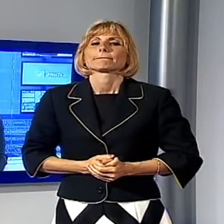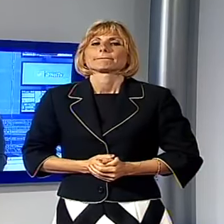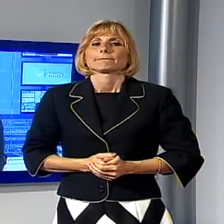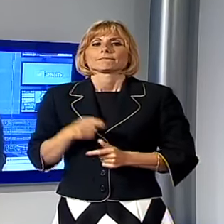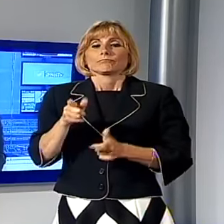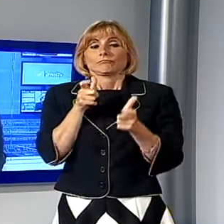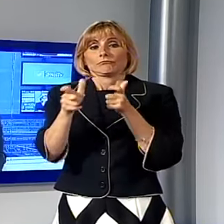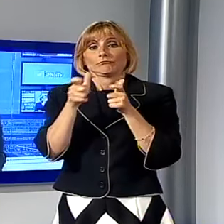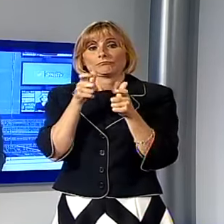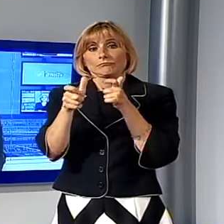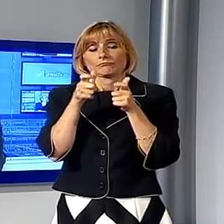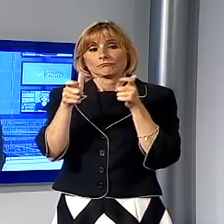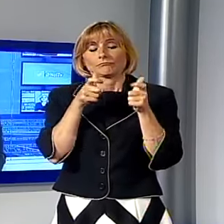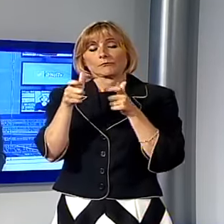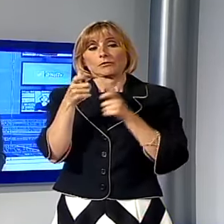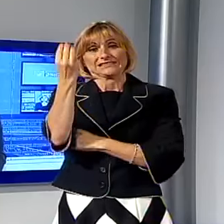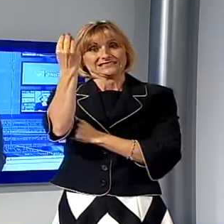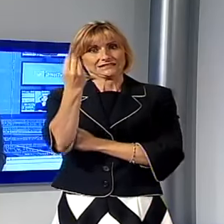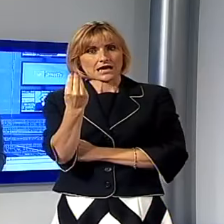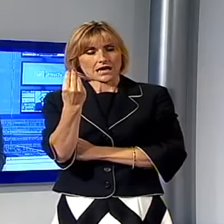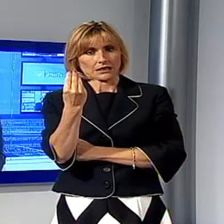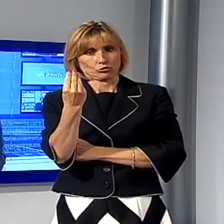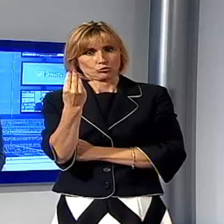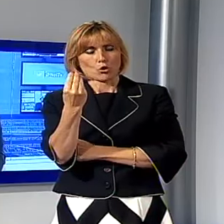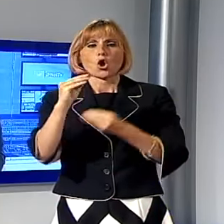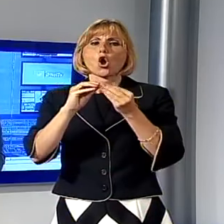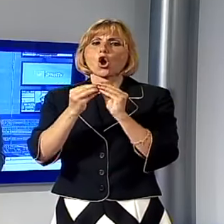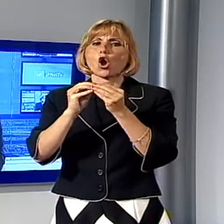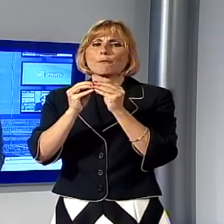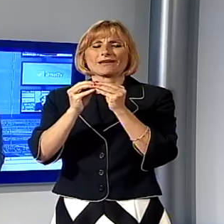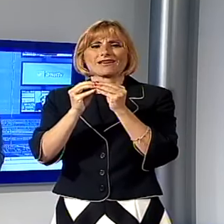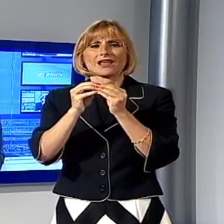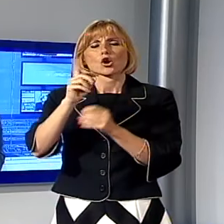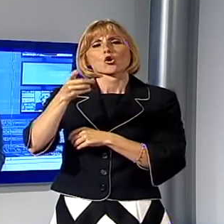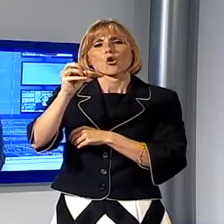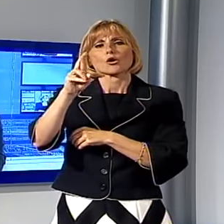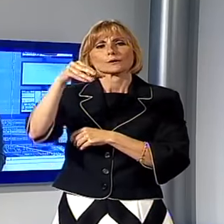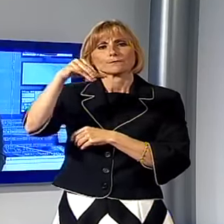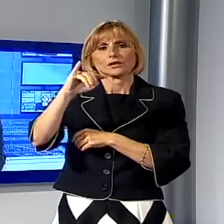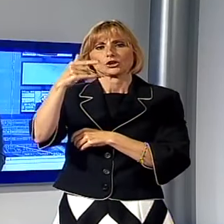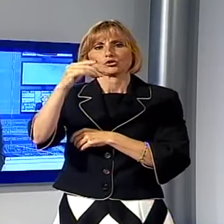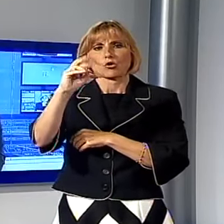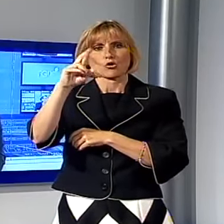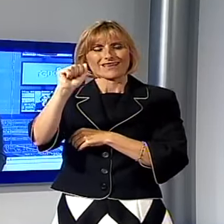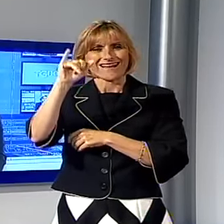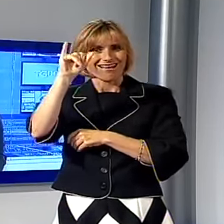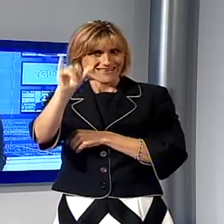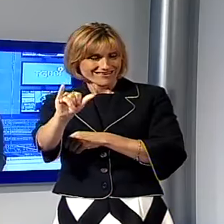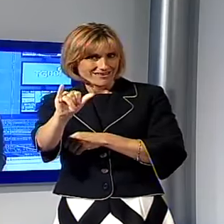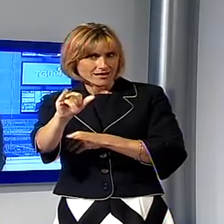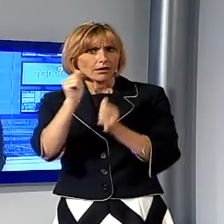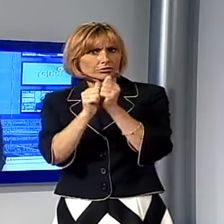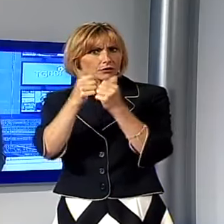Parliamo adesso del centauro, l'opera di Igor Mitorai danneggiata da un diciassettenne. La